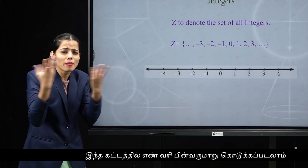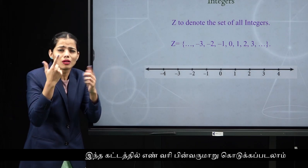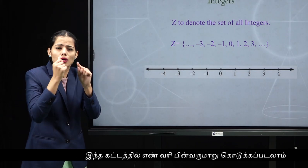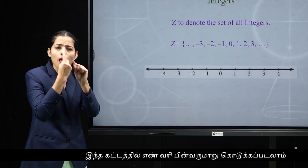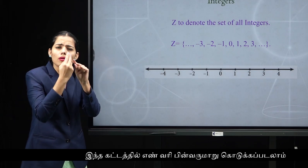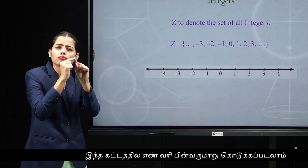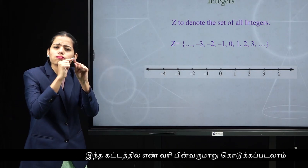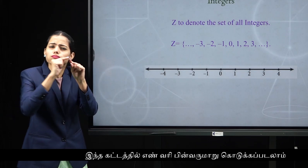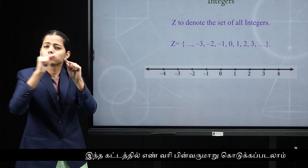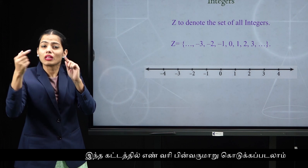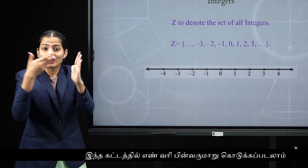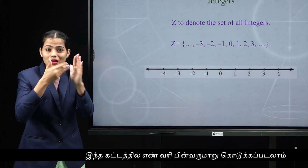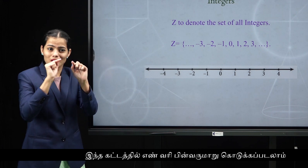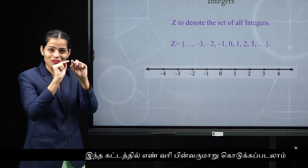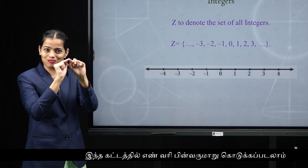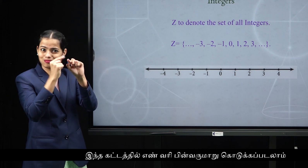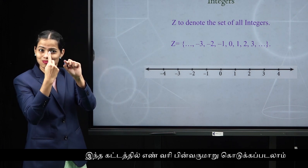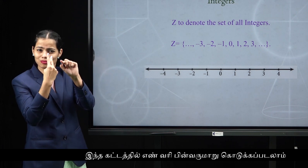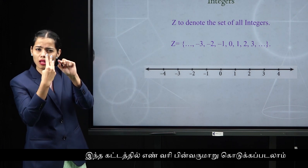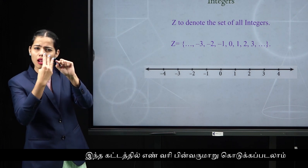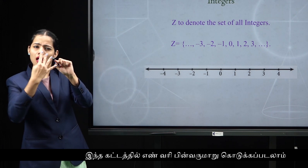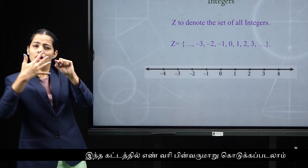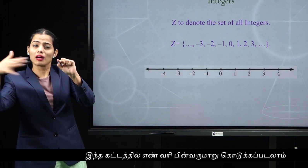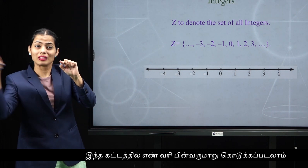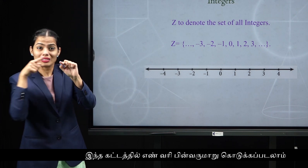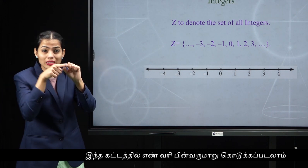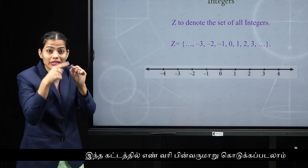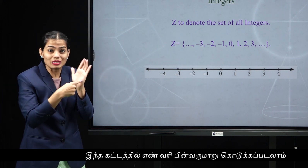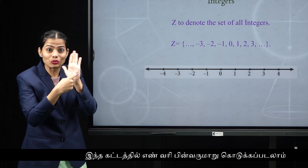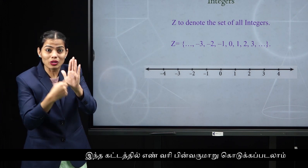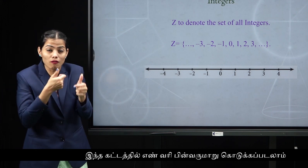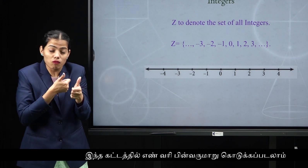இந்த கட்டத்தில் எண் வரி பின்வருமாறு கொடுக்கப்படலாம்.